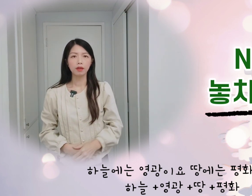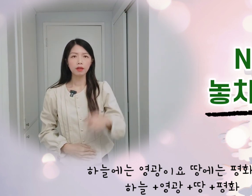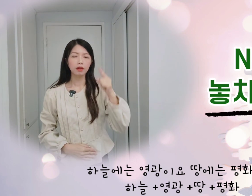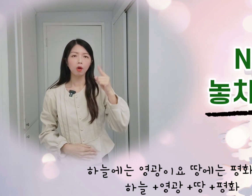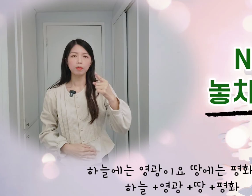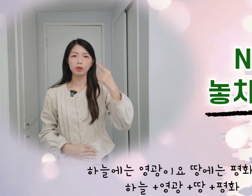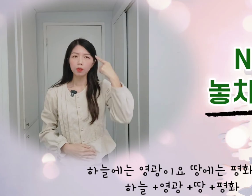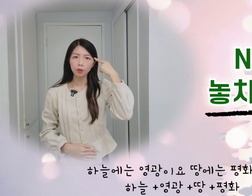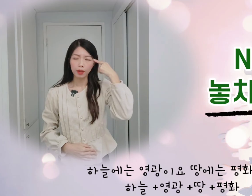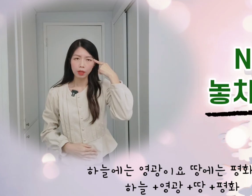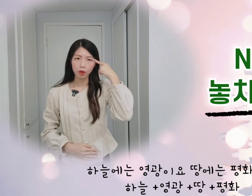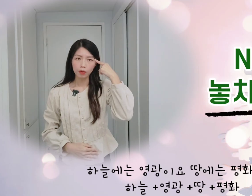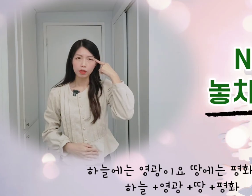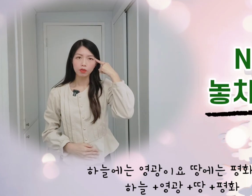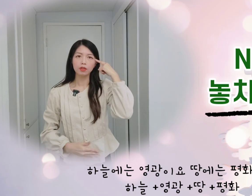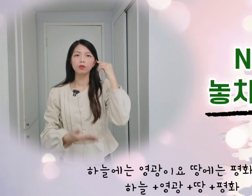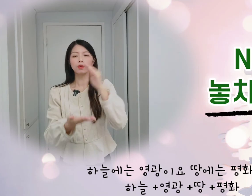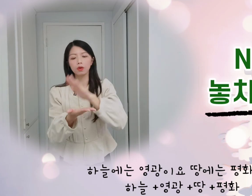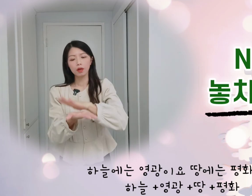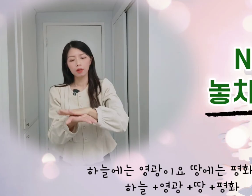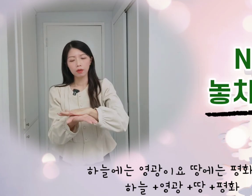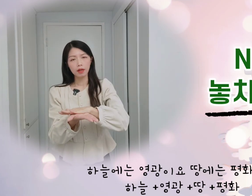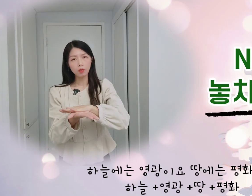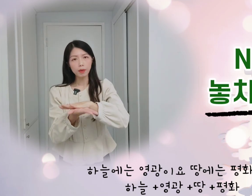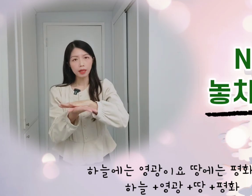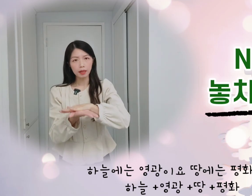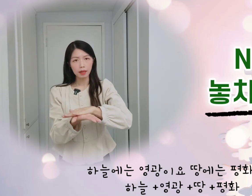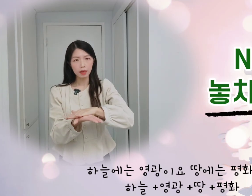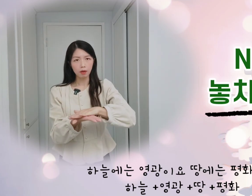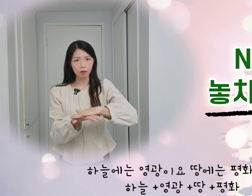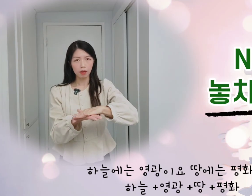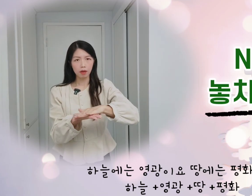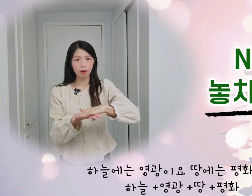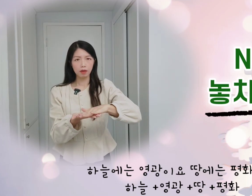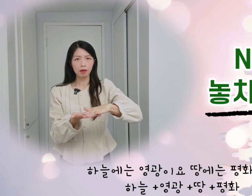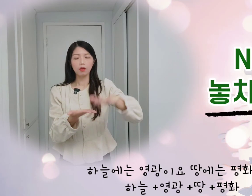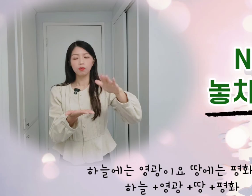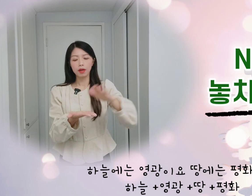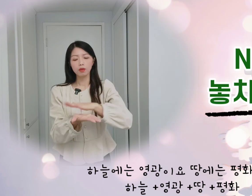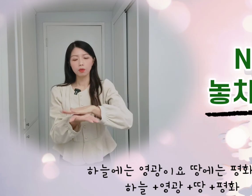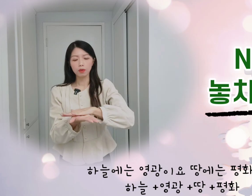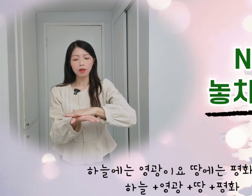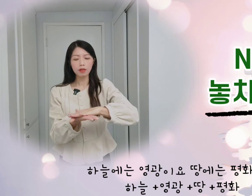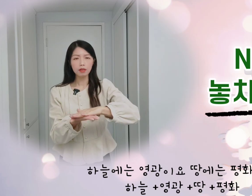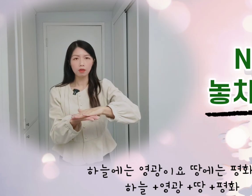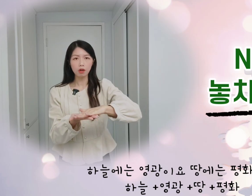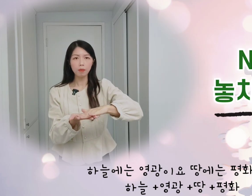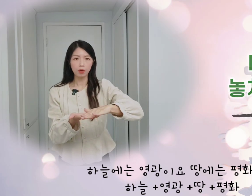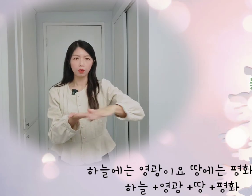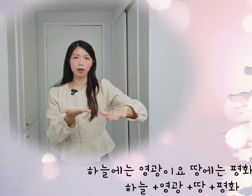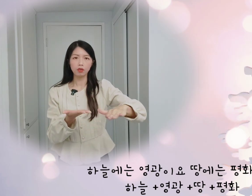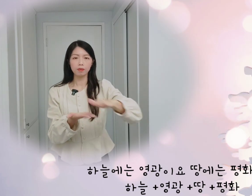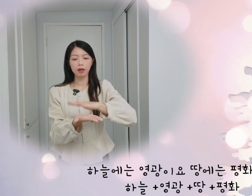뜻의 수어는 검지로 관자돌이 한번 찍어주시고 이렇게 손바닥끼리 이렇게 위에 있는 손을